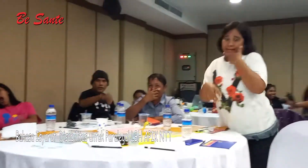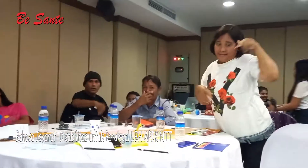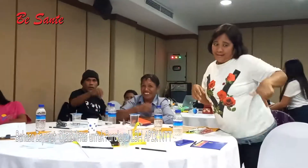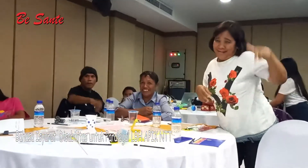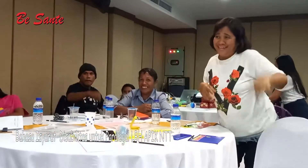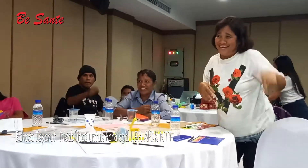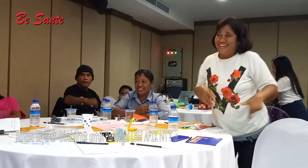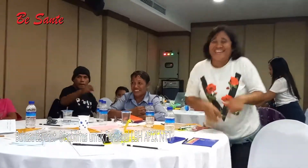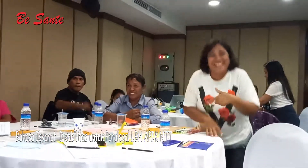Kakek.